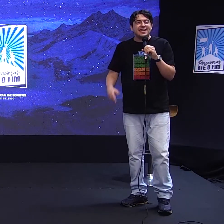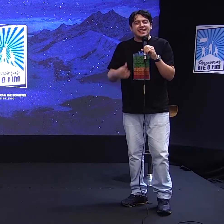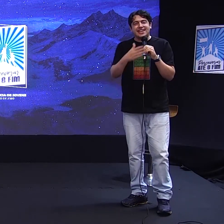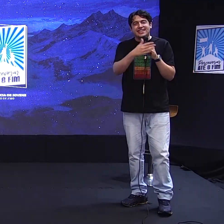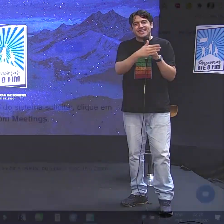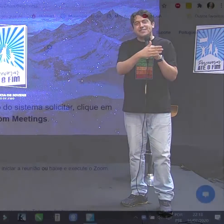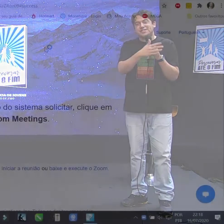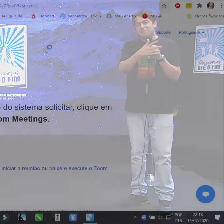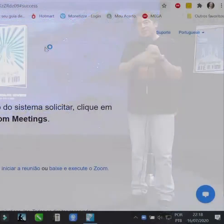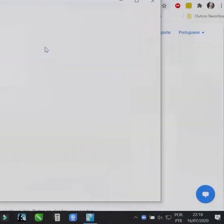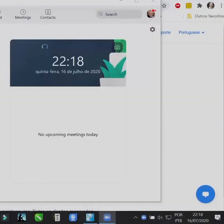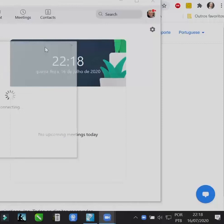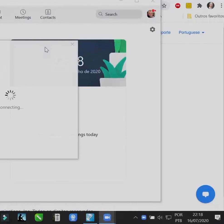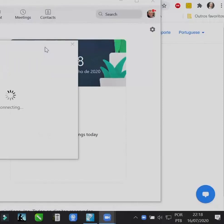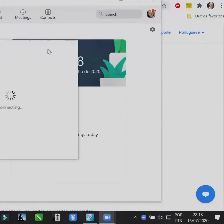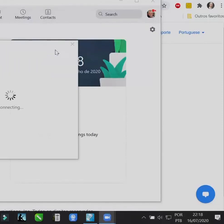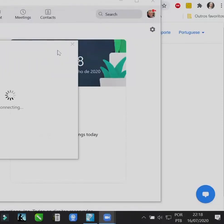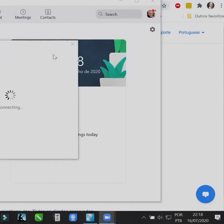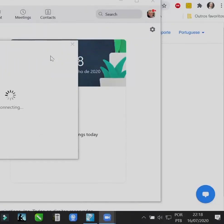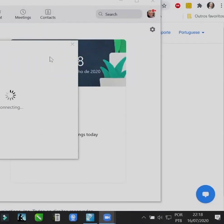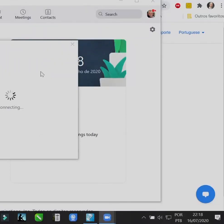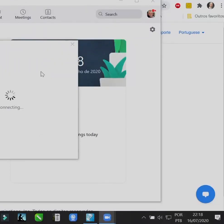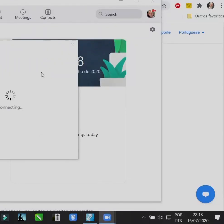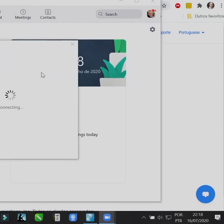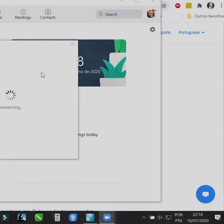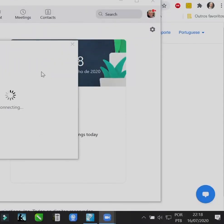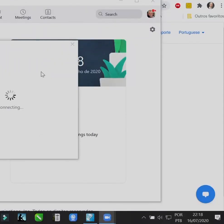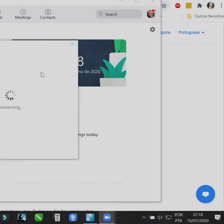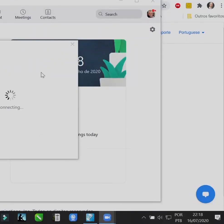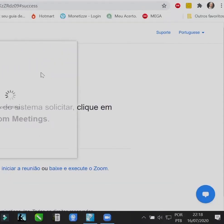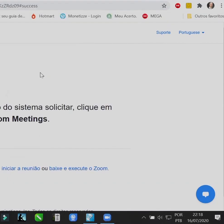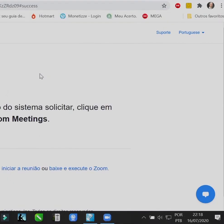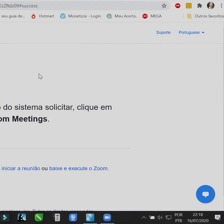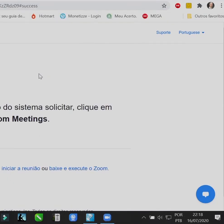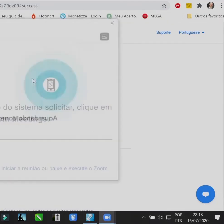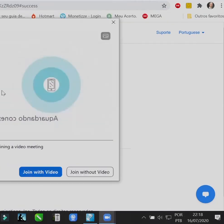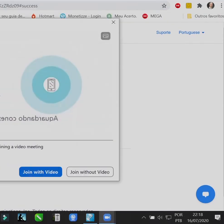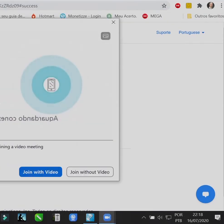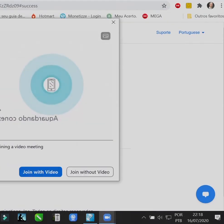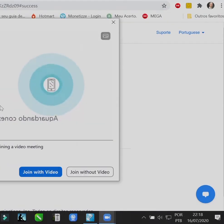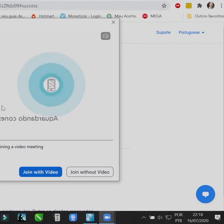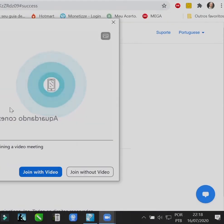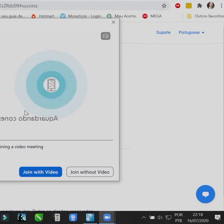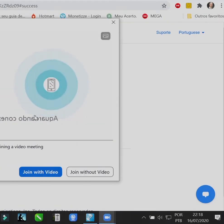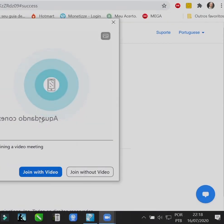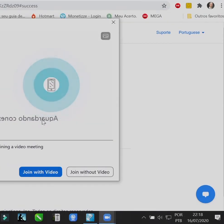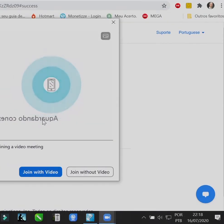Ele vai clicar ali na sala 2, que é para dar o exemplo. Mas é só você entrando na plataforma, certo?